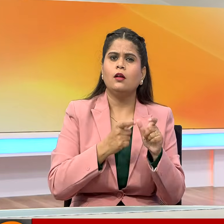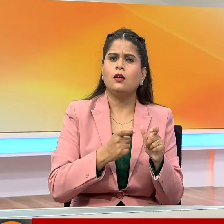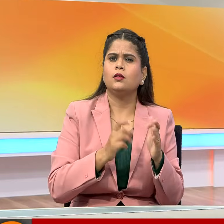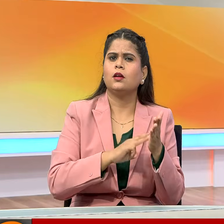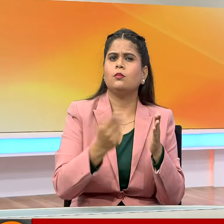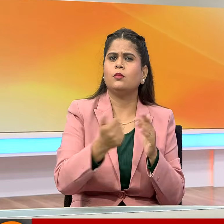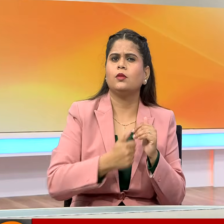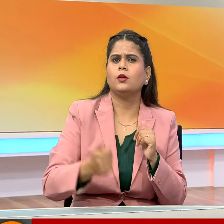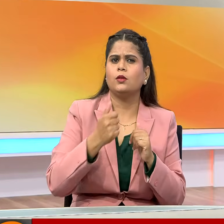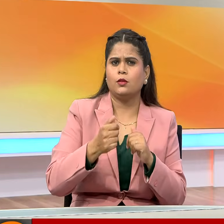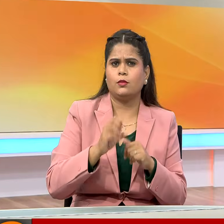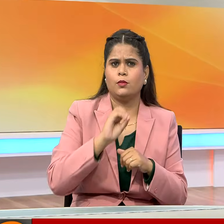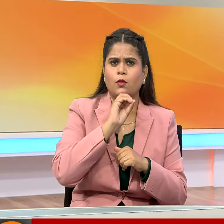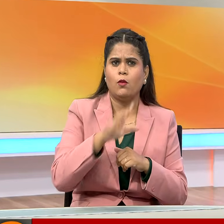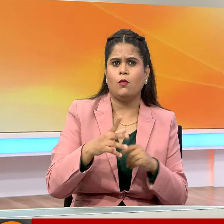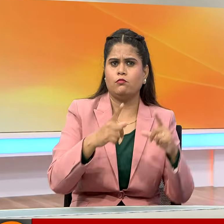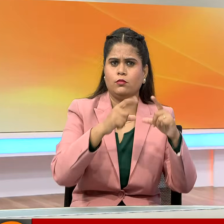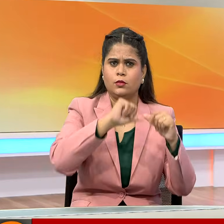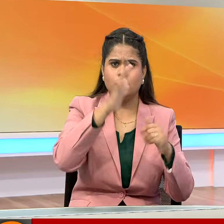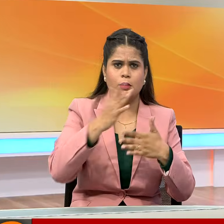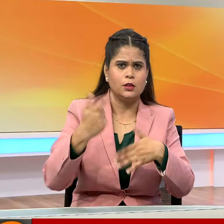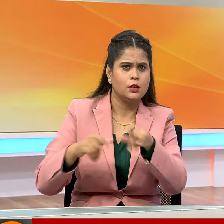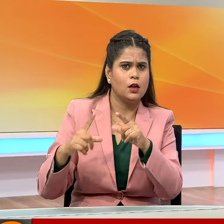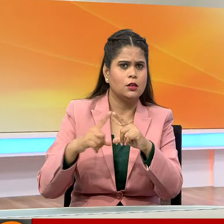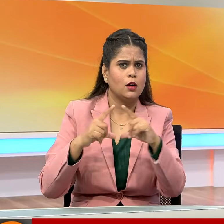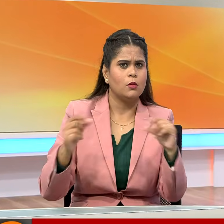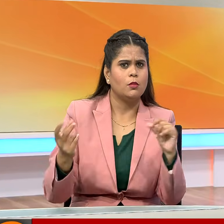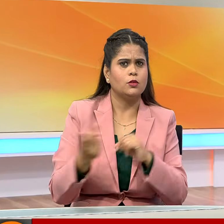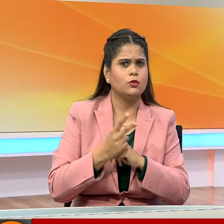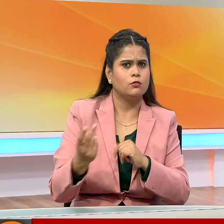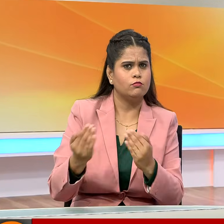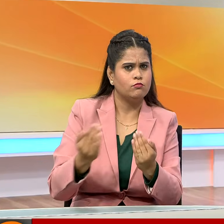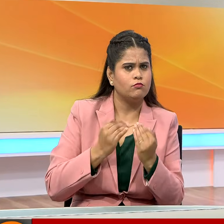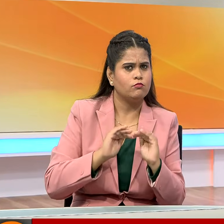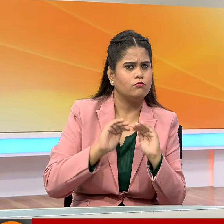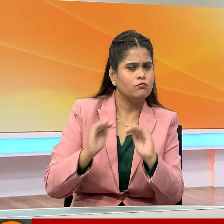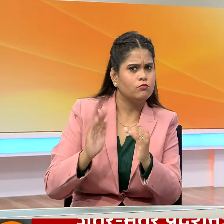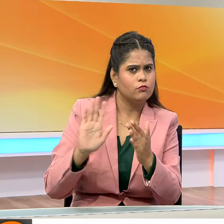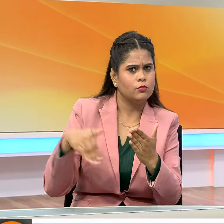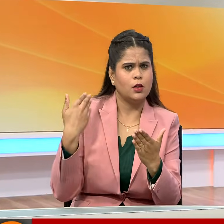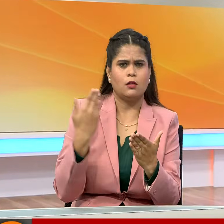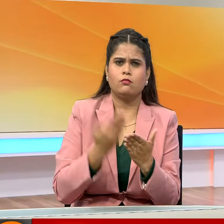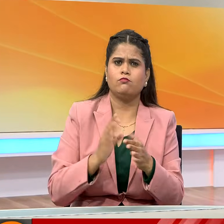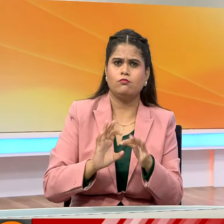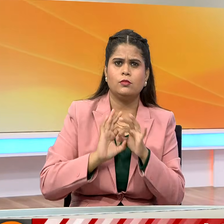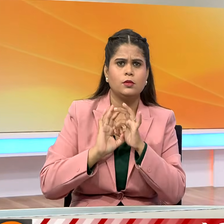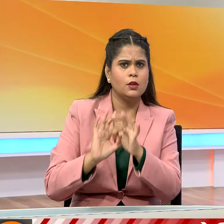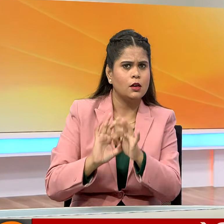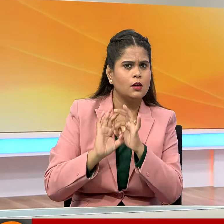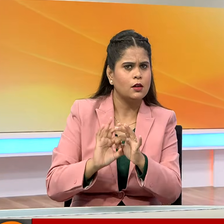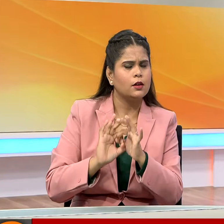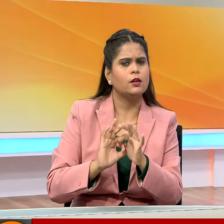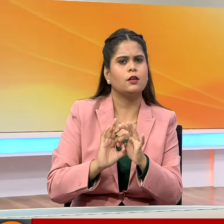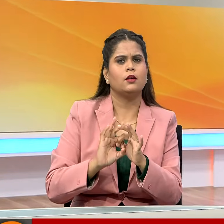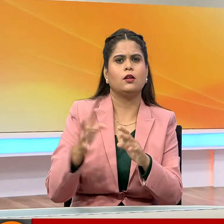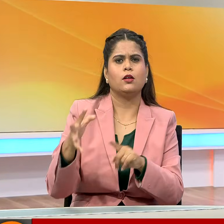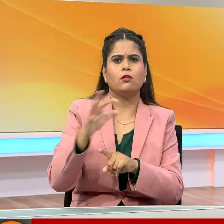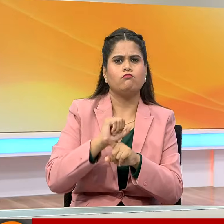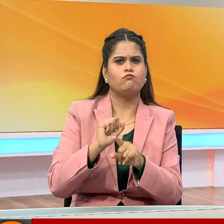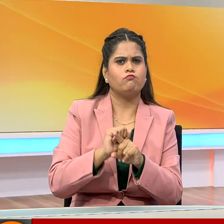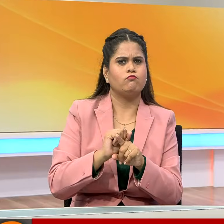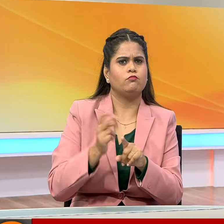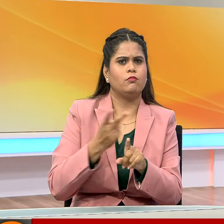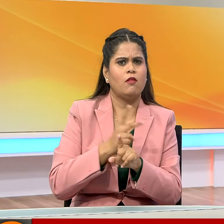जापान संबंध साझा लोकतांत्रिक मूल्यों, आपसी सम्मान और लंबे समय से चले आ रहे सभ्यतागत संबंधों